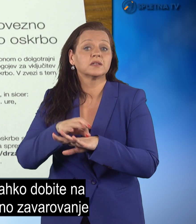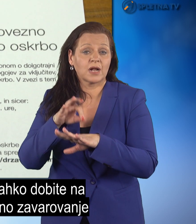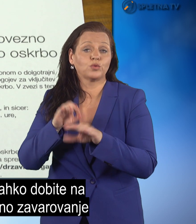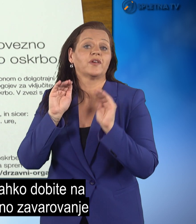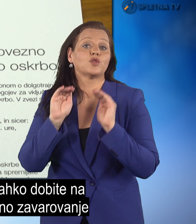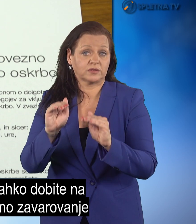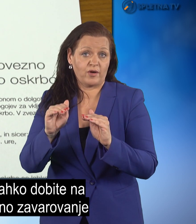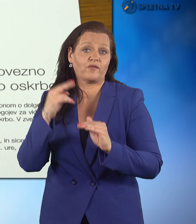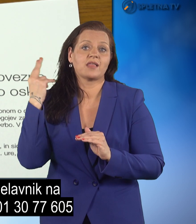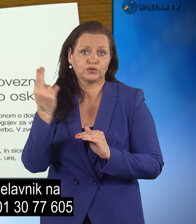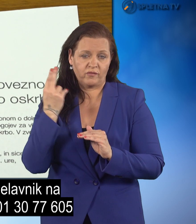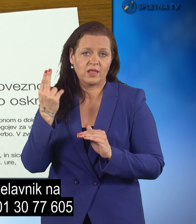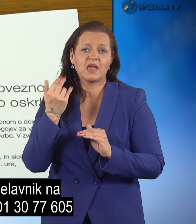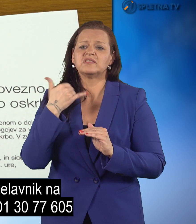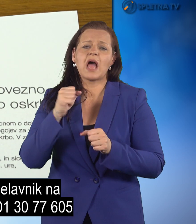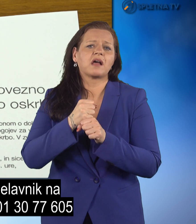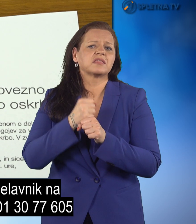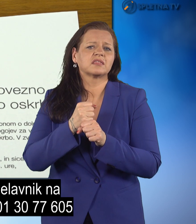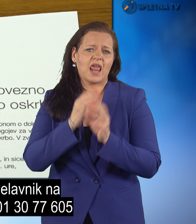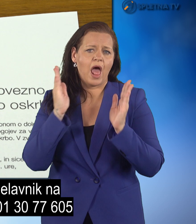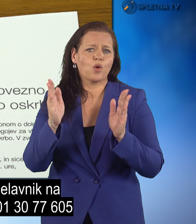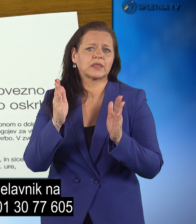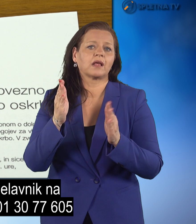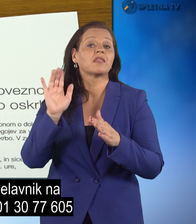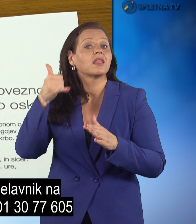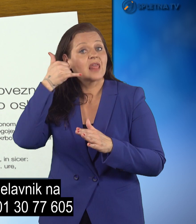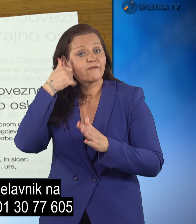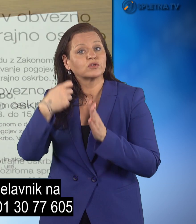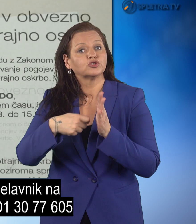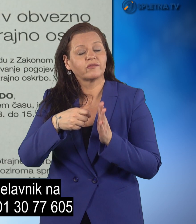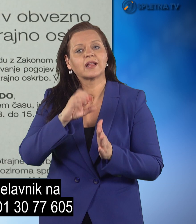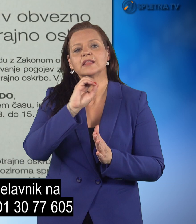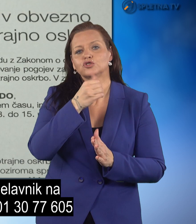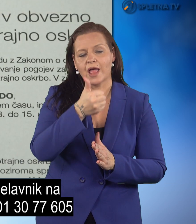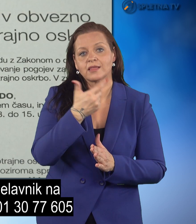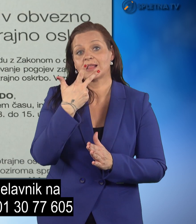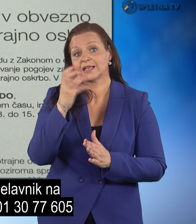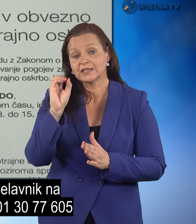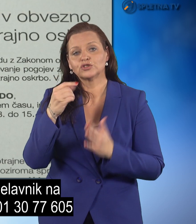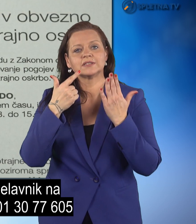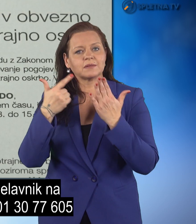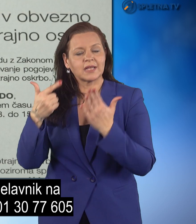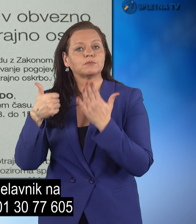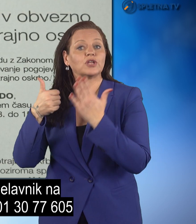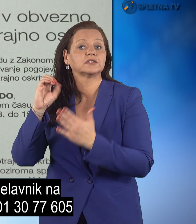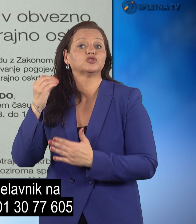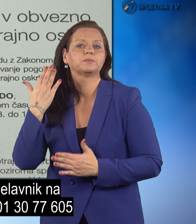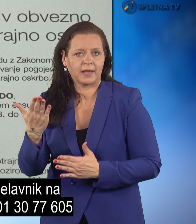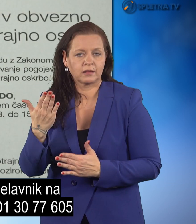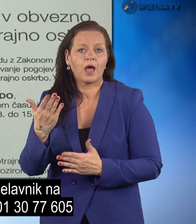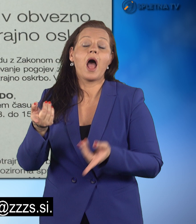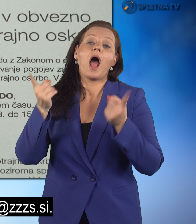Slovenije vsak delovnik na telefonski številki 01 30 77